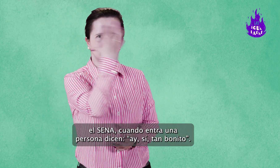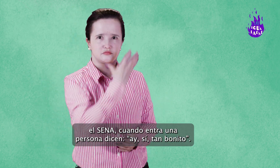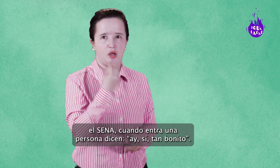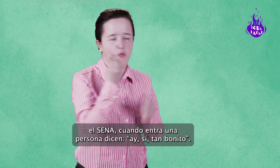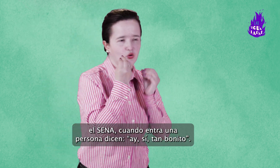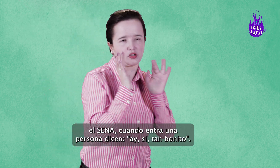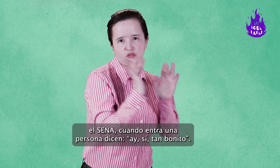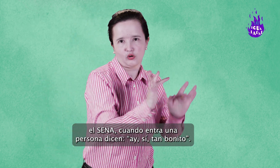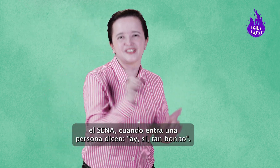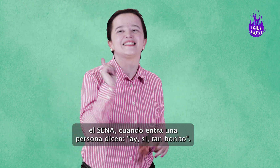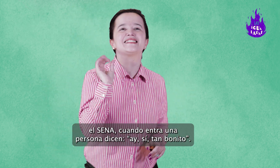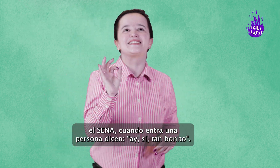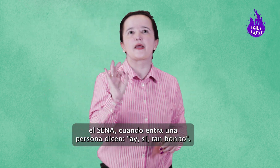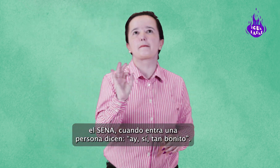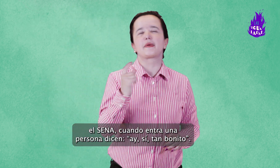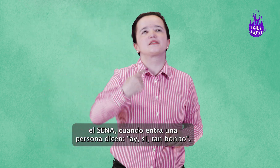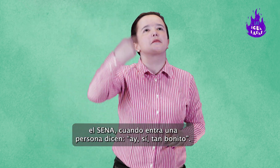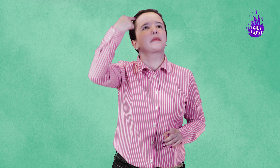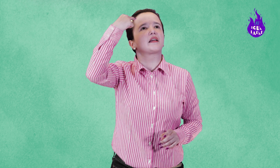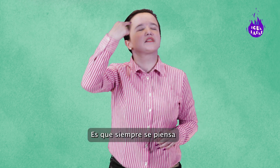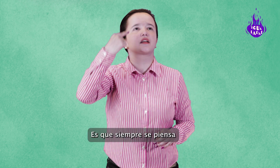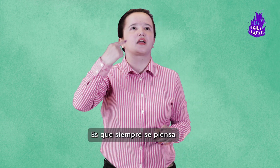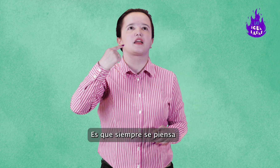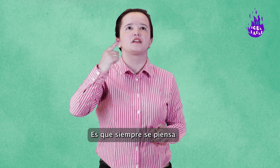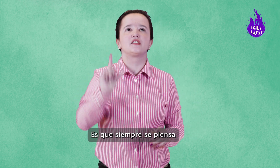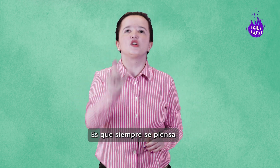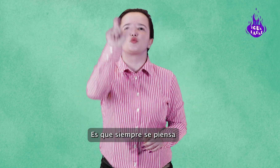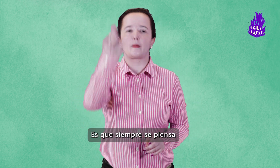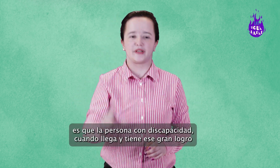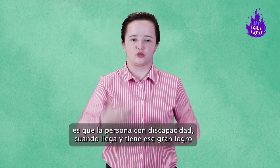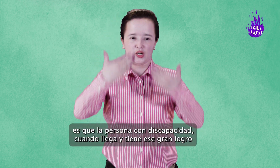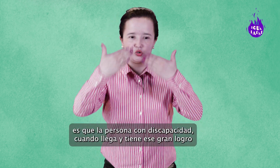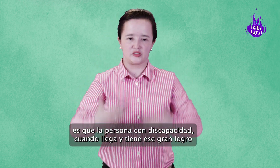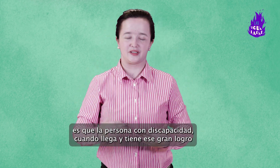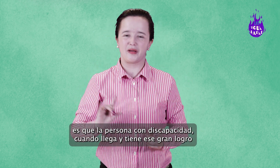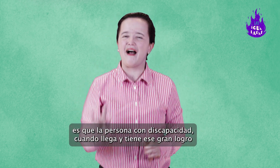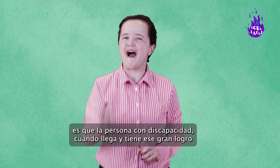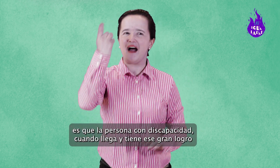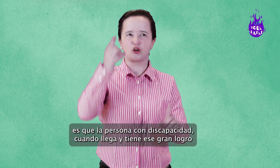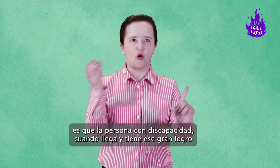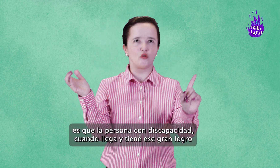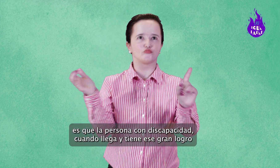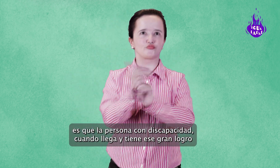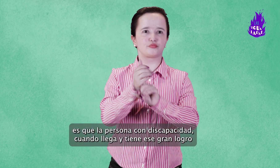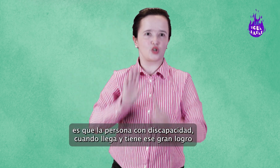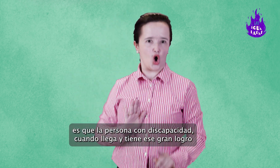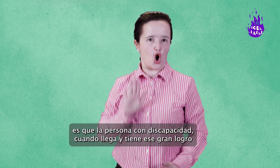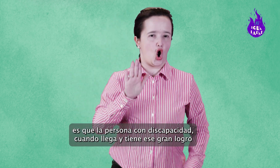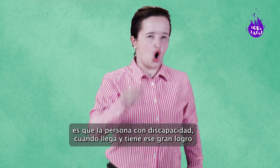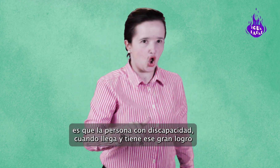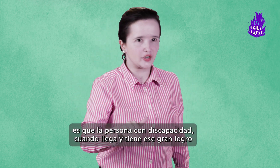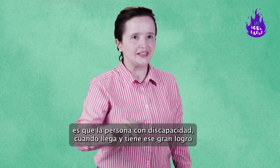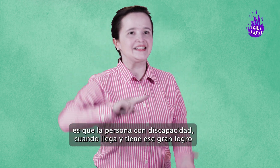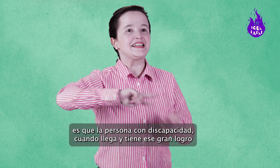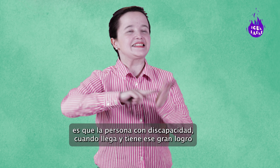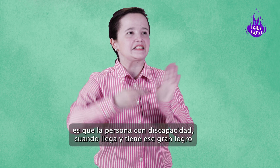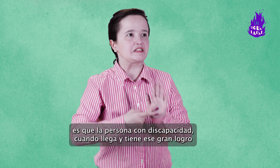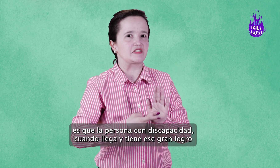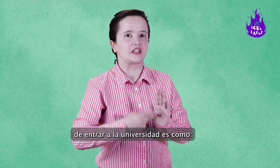cuando entra una persona es, ay, sí, tan bonito. Es que siempre se piensa es que la persona con discapacidad, cuando llega y tiene ese gran logro, entrar